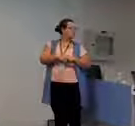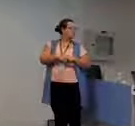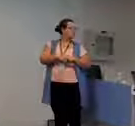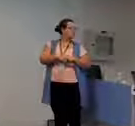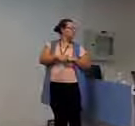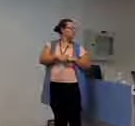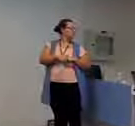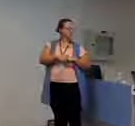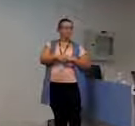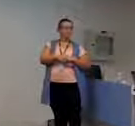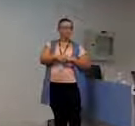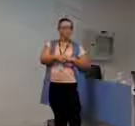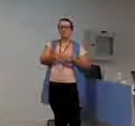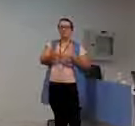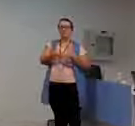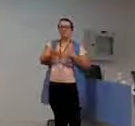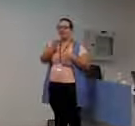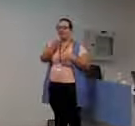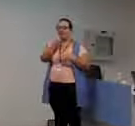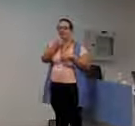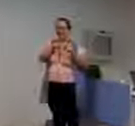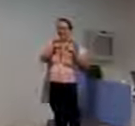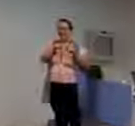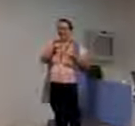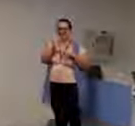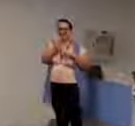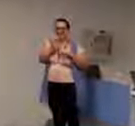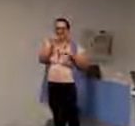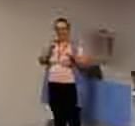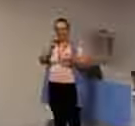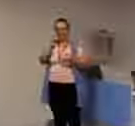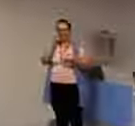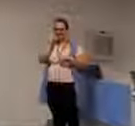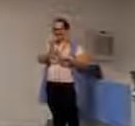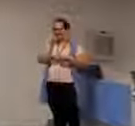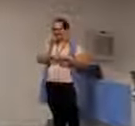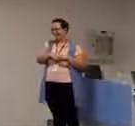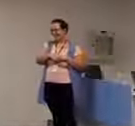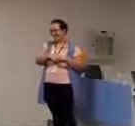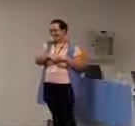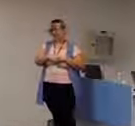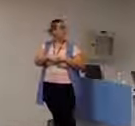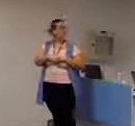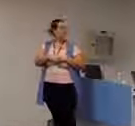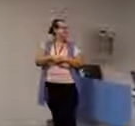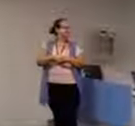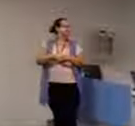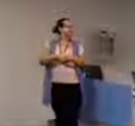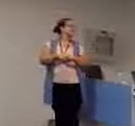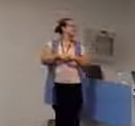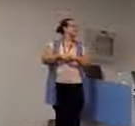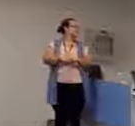Não, mas não é aí. É de cima. É de cima. Esse de baixo é só ventilação.